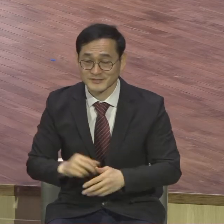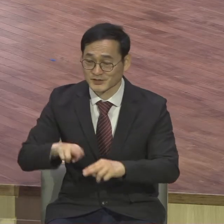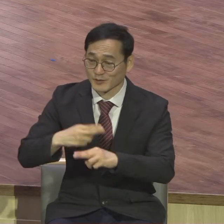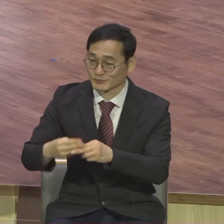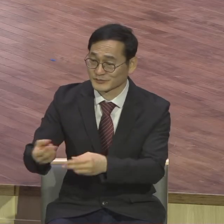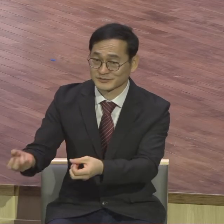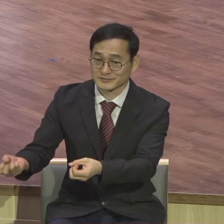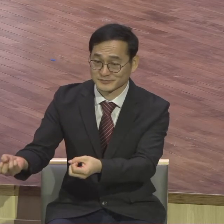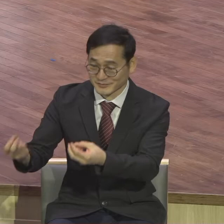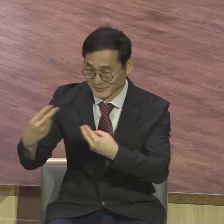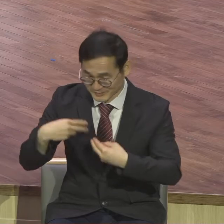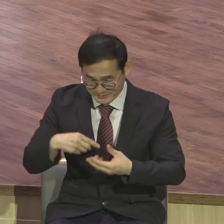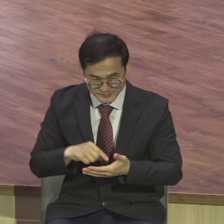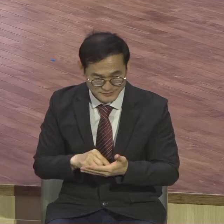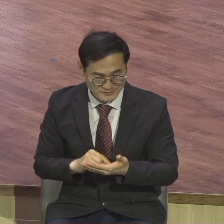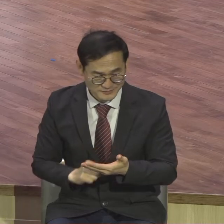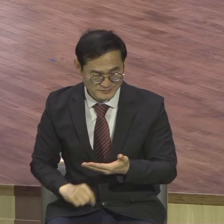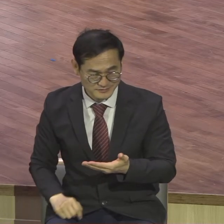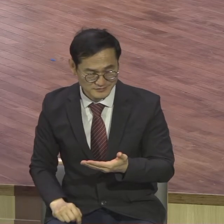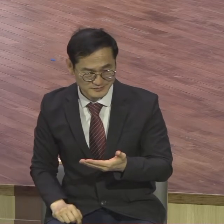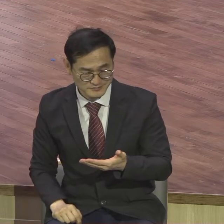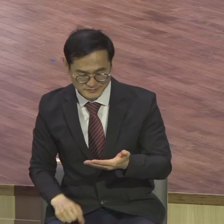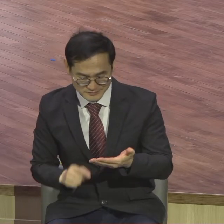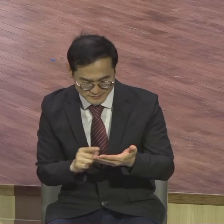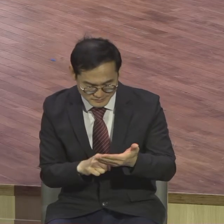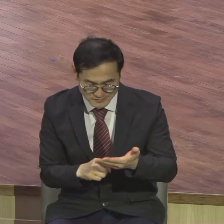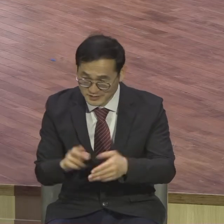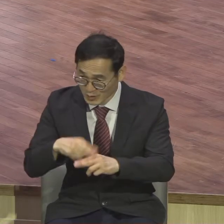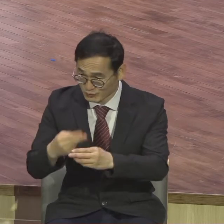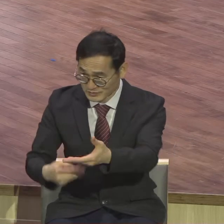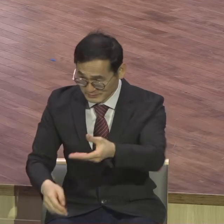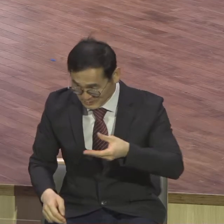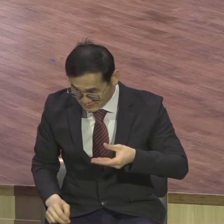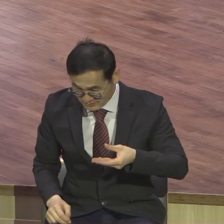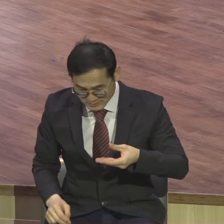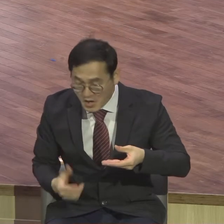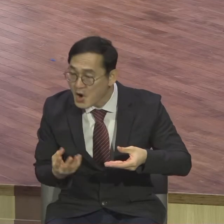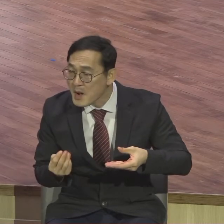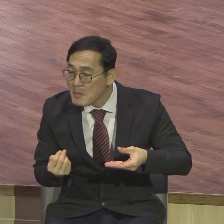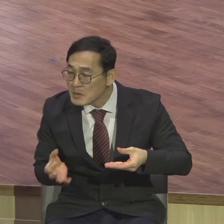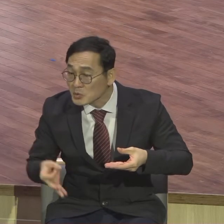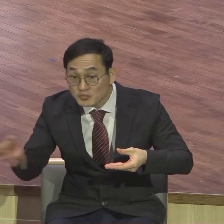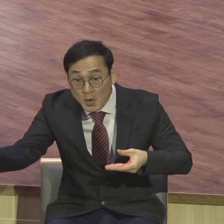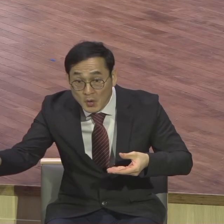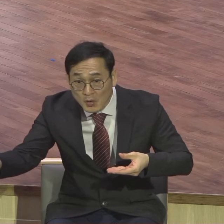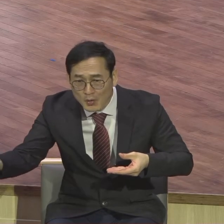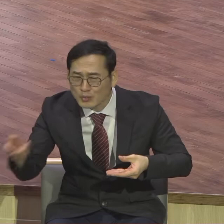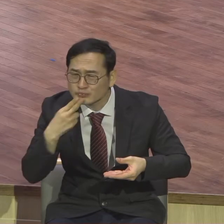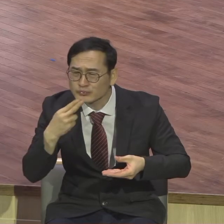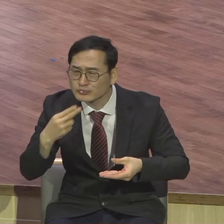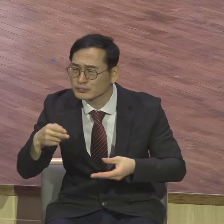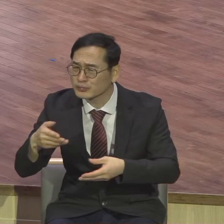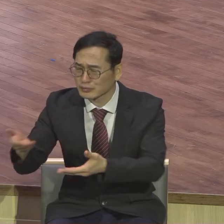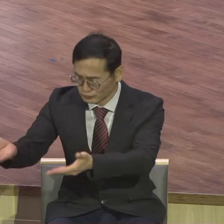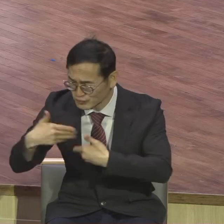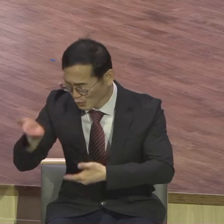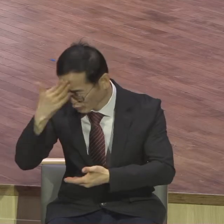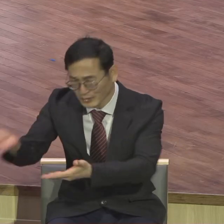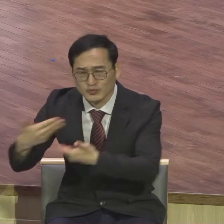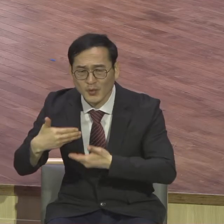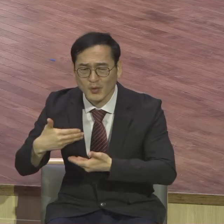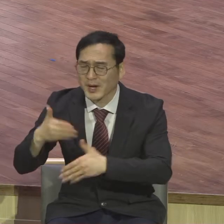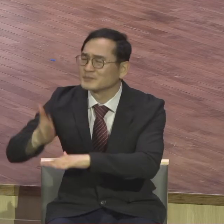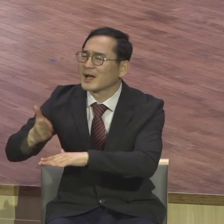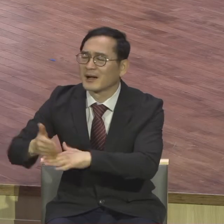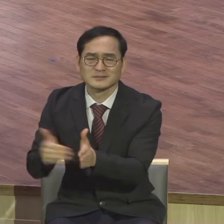뭐 가격 치라가 주는 사람 있어요? 없잖아요. 그냥 받으면 끝이야 그냥. 선물은 받으면 감사합니다. 받으면